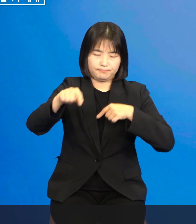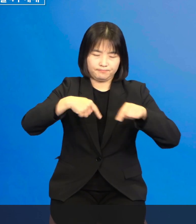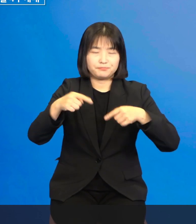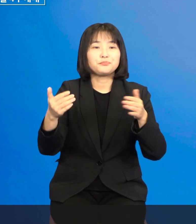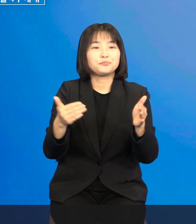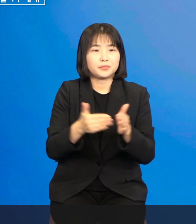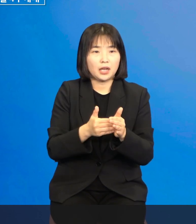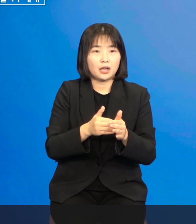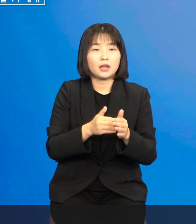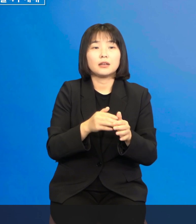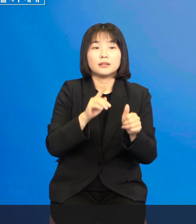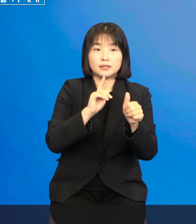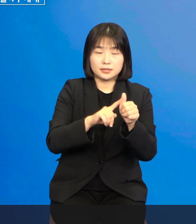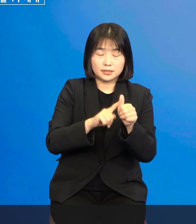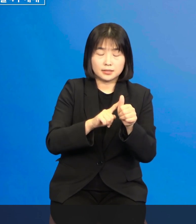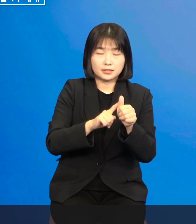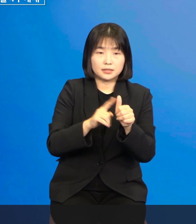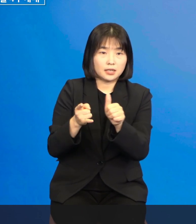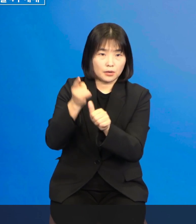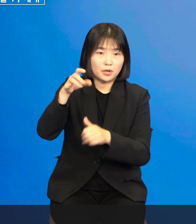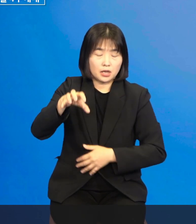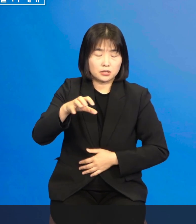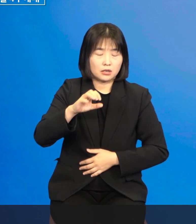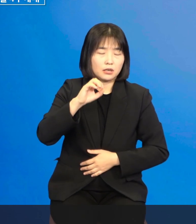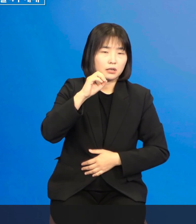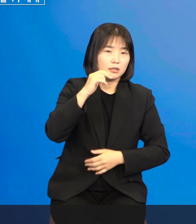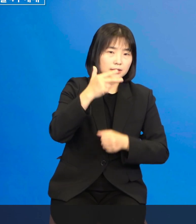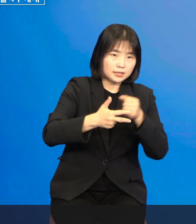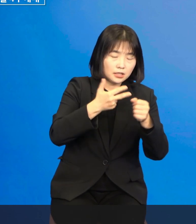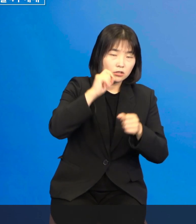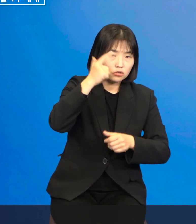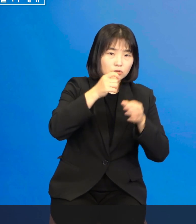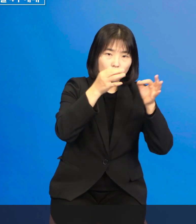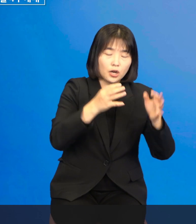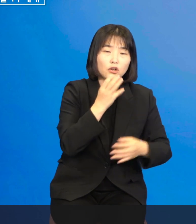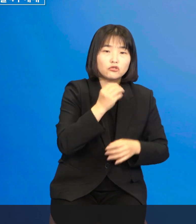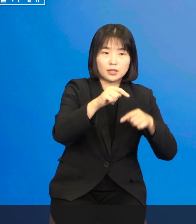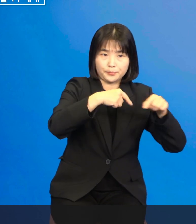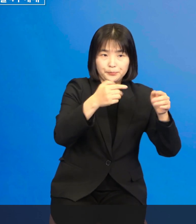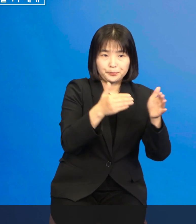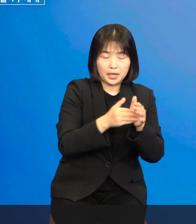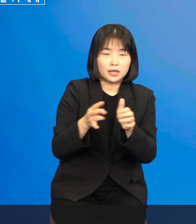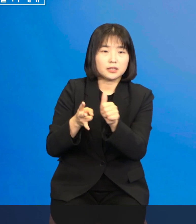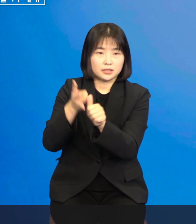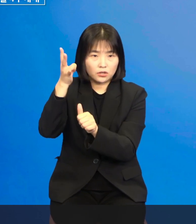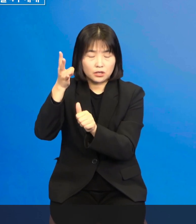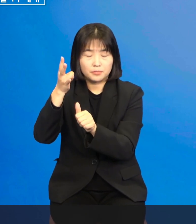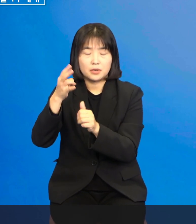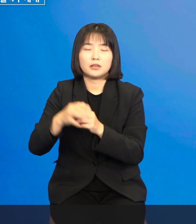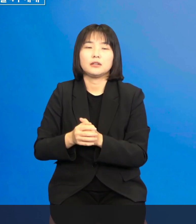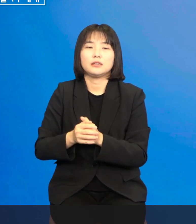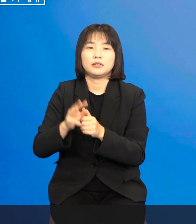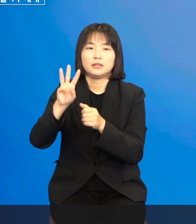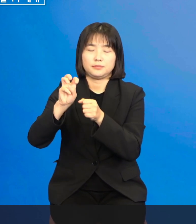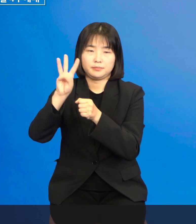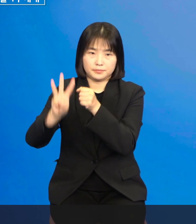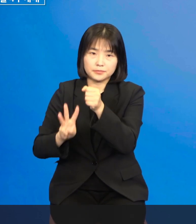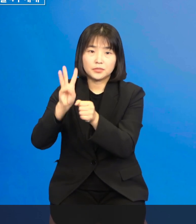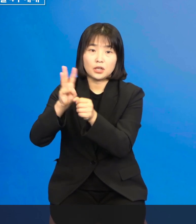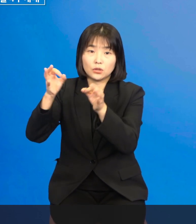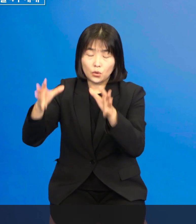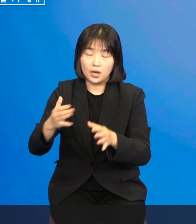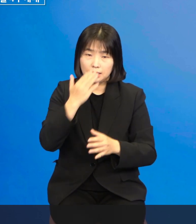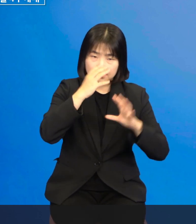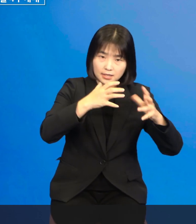다스렸다. 그는 헤브론에서 7해 6달 동안 유다를 다스리고 예루살렘에서 33해 동안